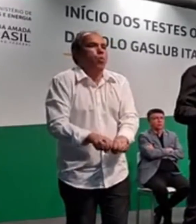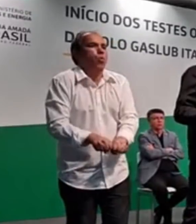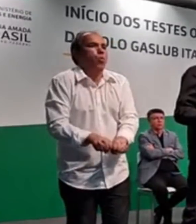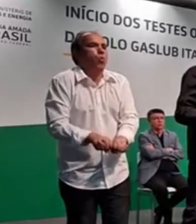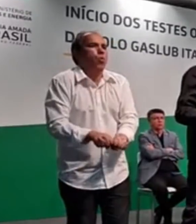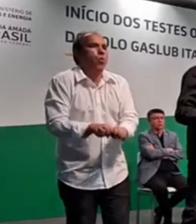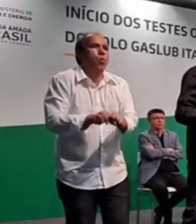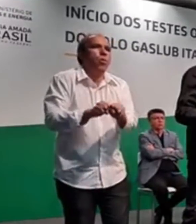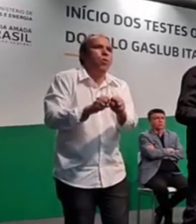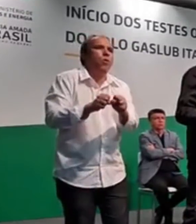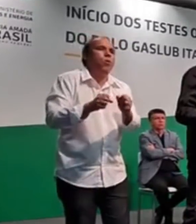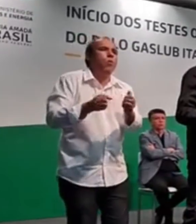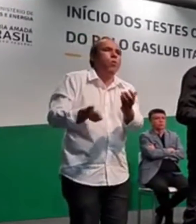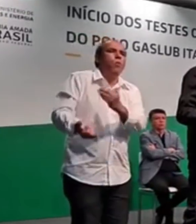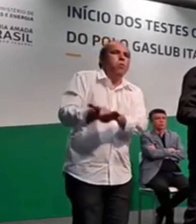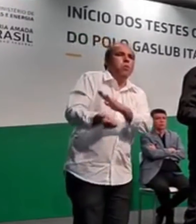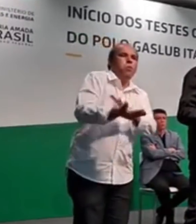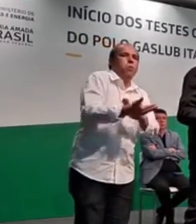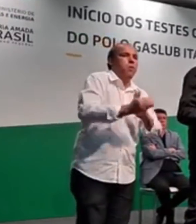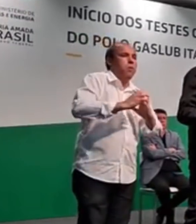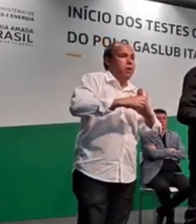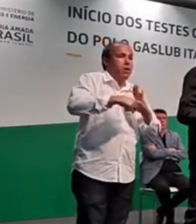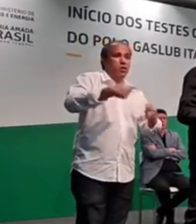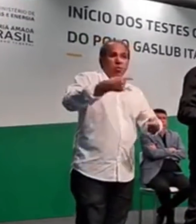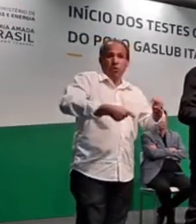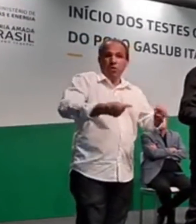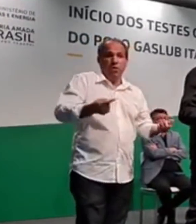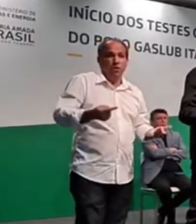comprando partidos políticos,